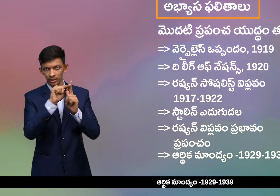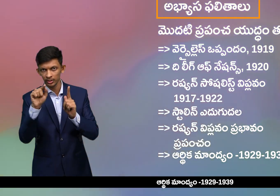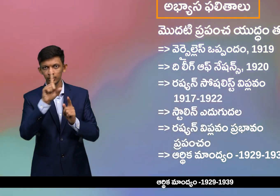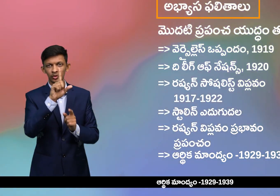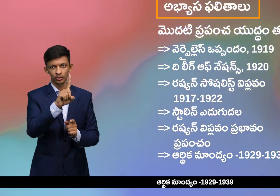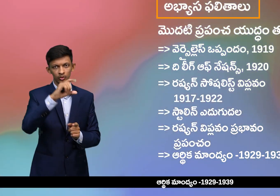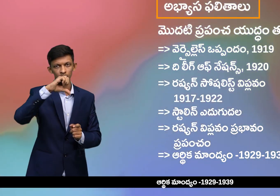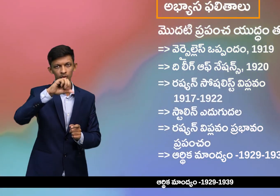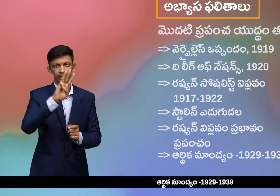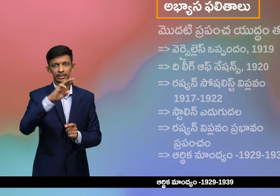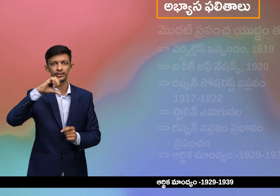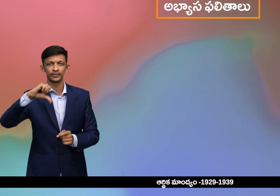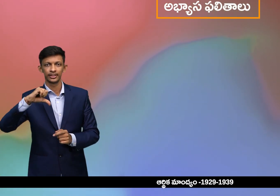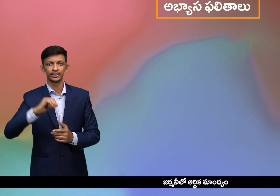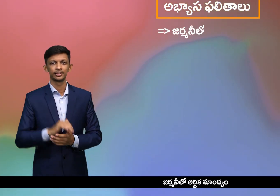1939.